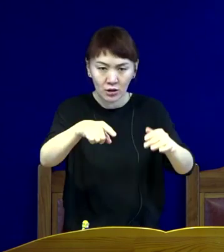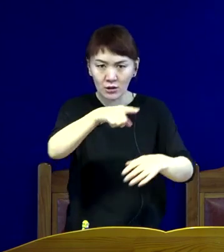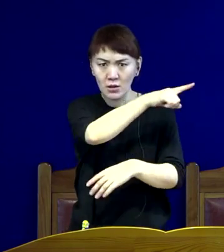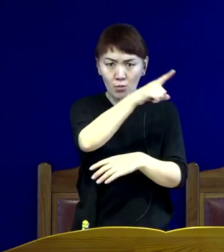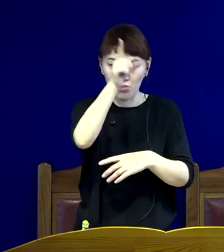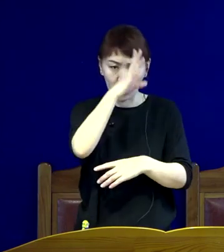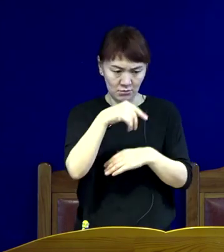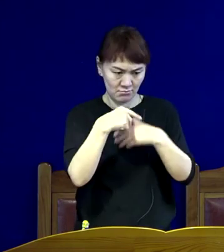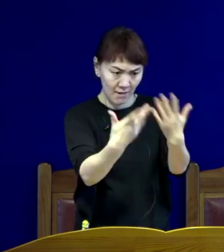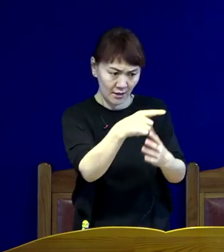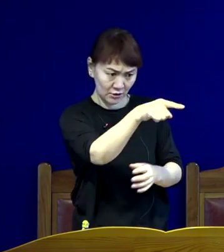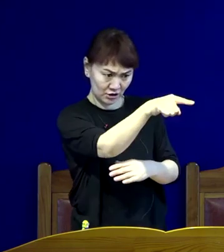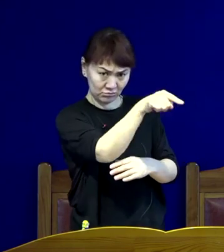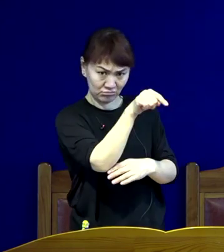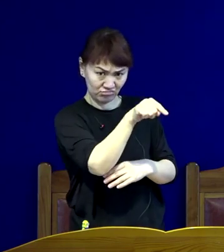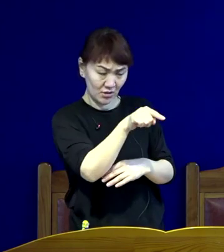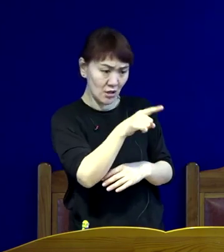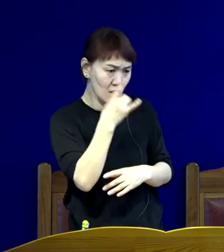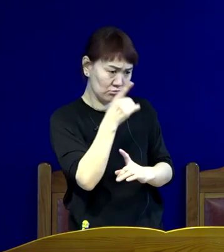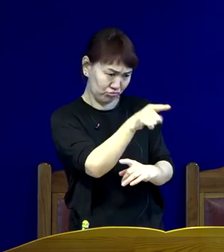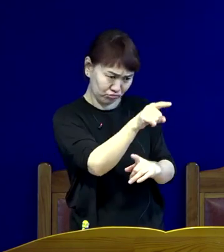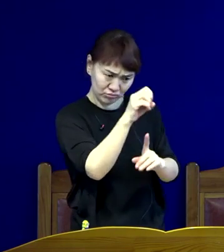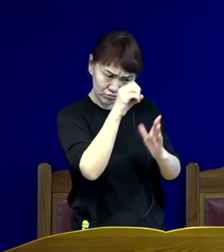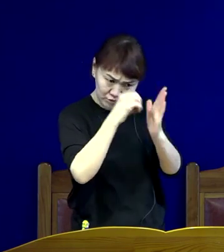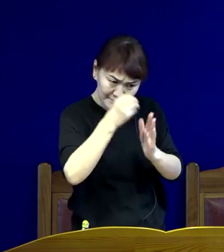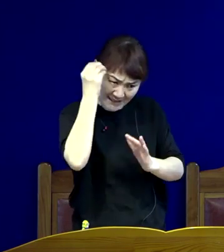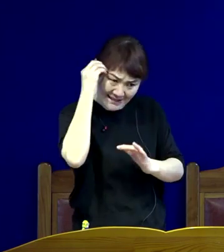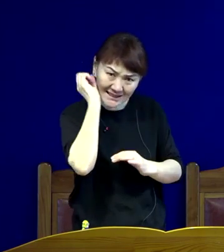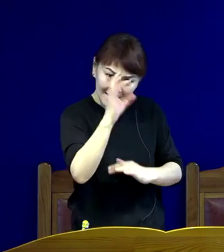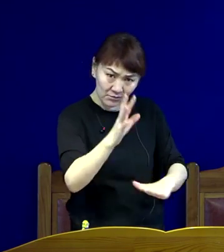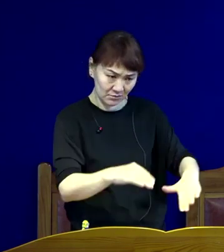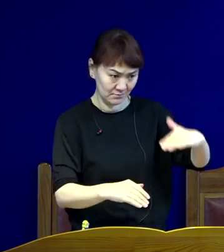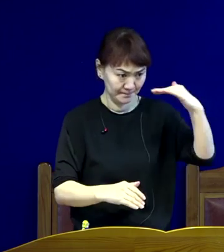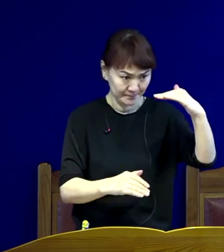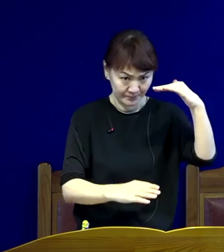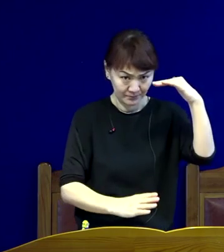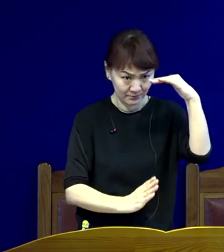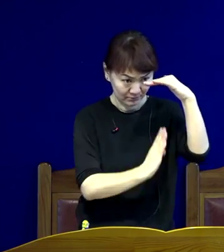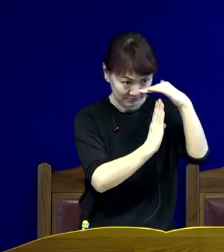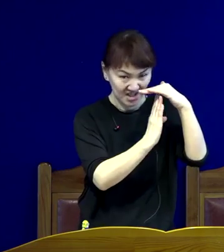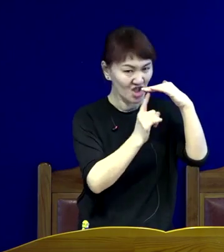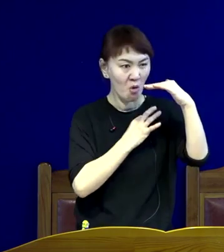чадахгүй нэ. Салцгаая. Би яаж явж байгаа чамтай уулзаа учирчих ба.